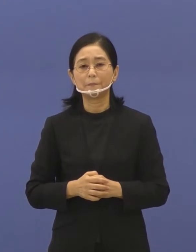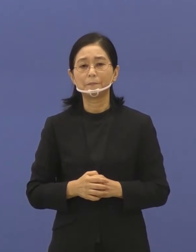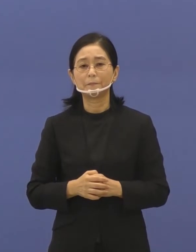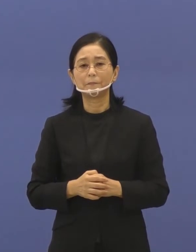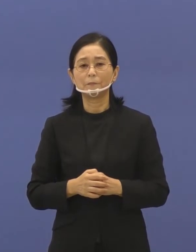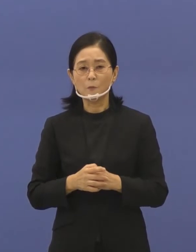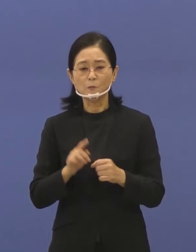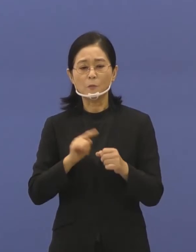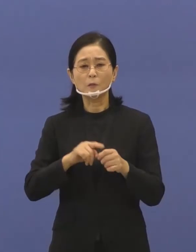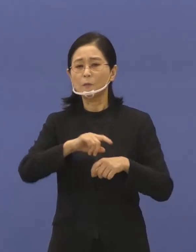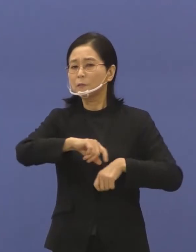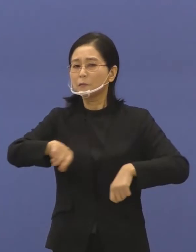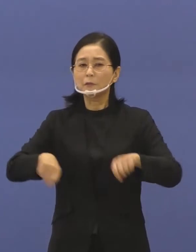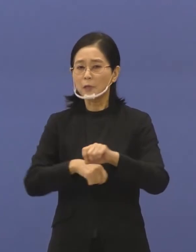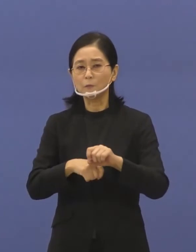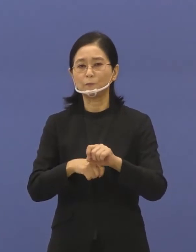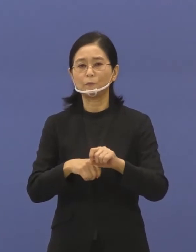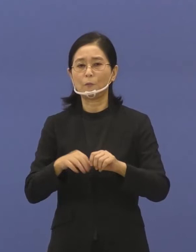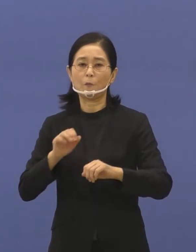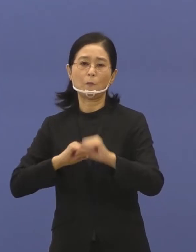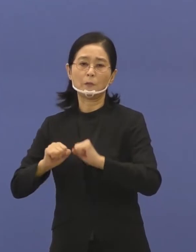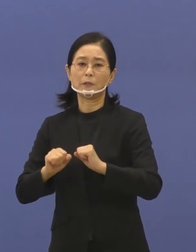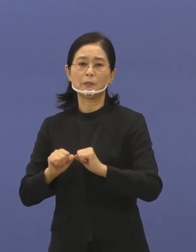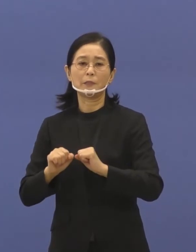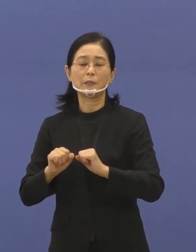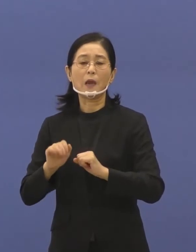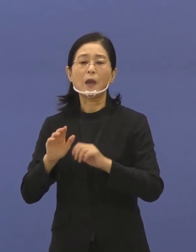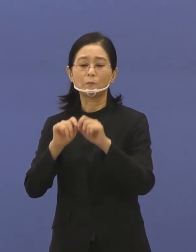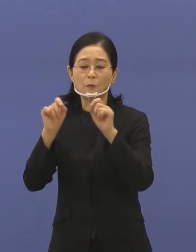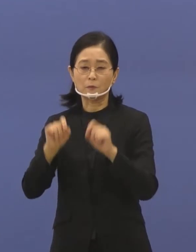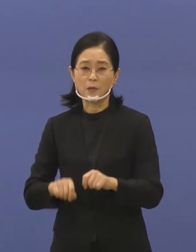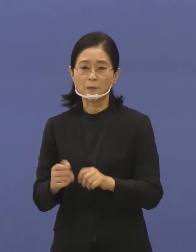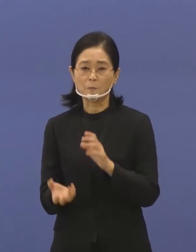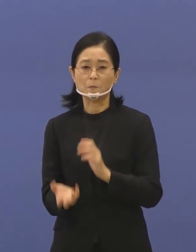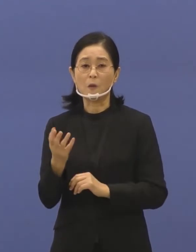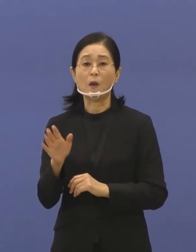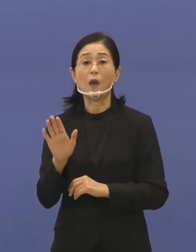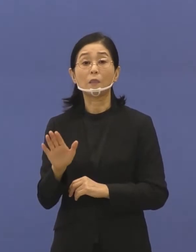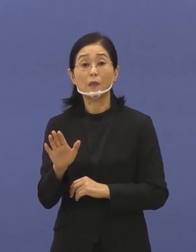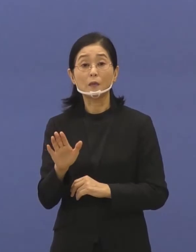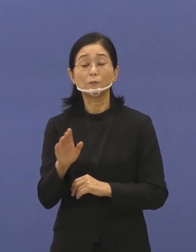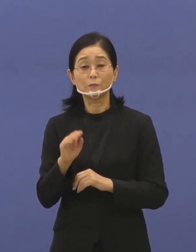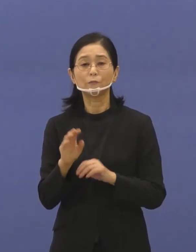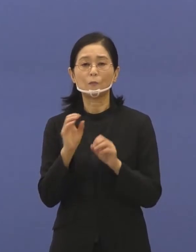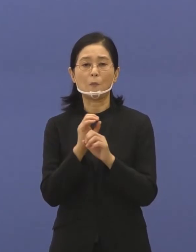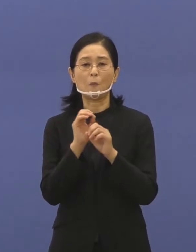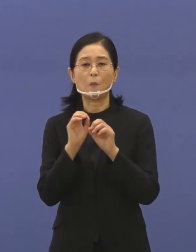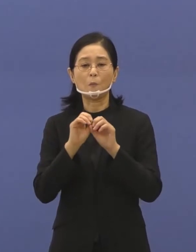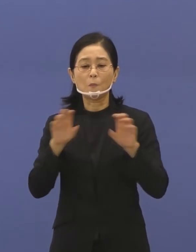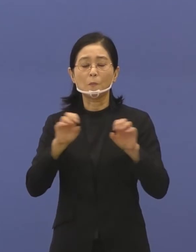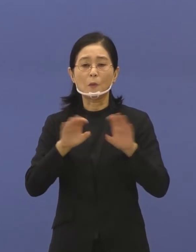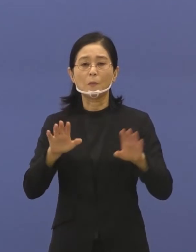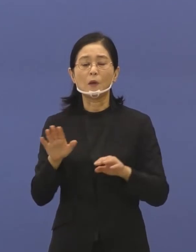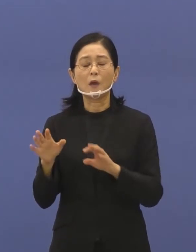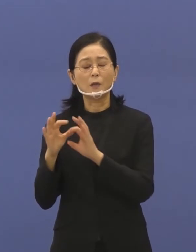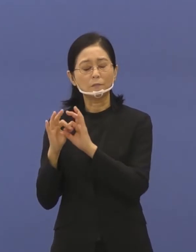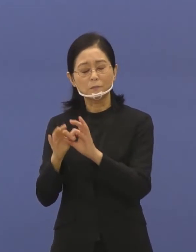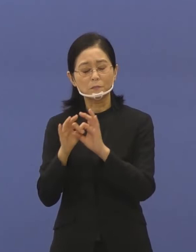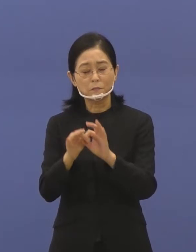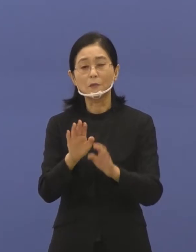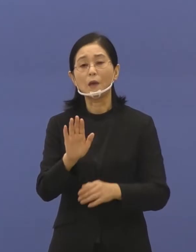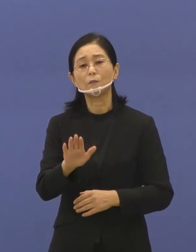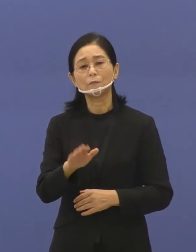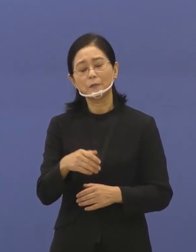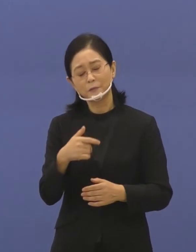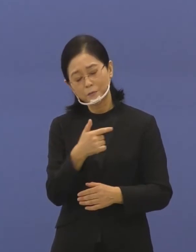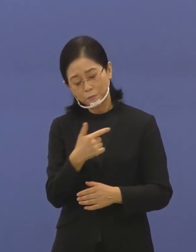完全に逆行するようなことがあったという報道が最近続いているのは非